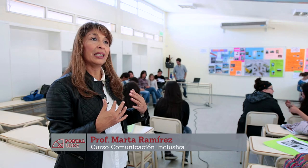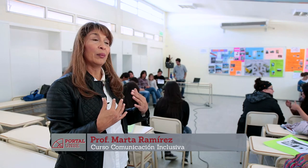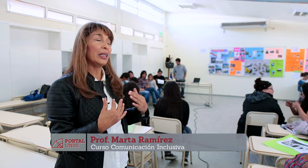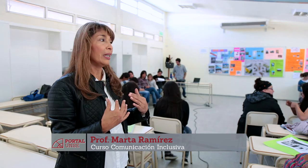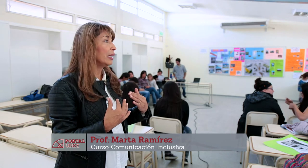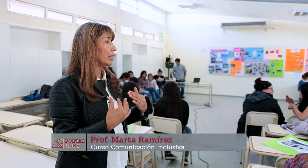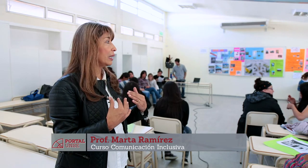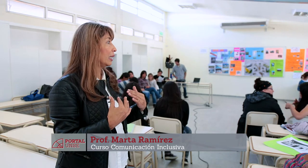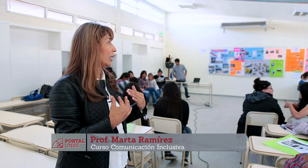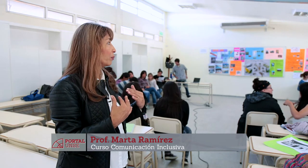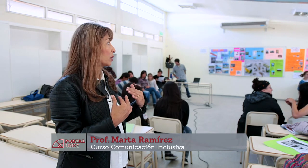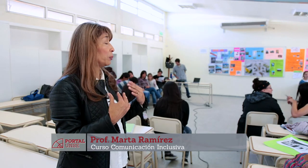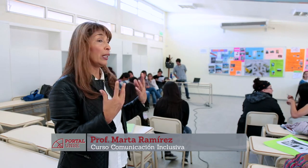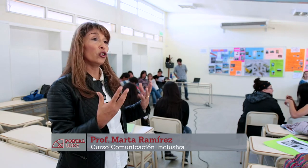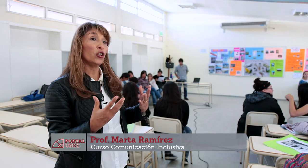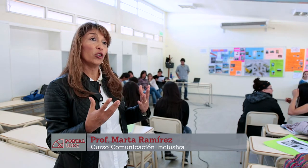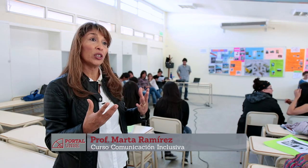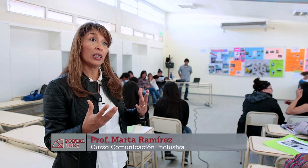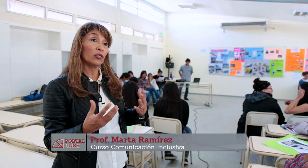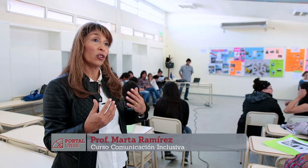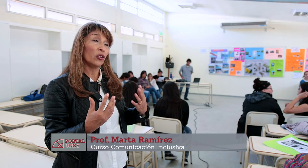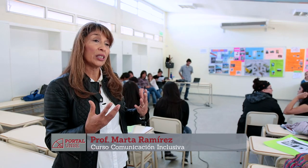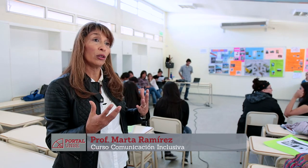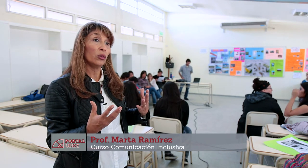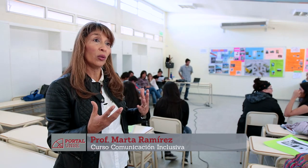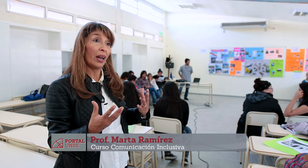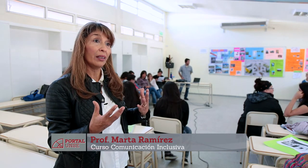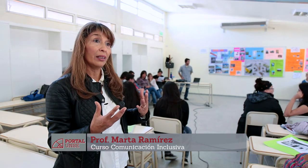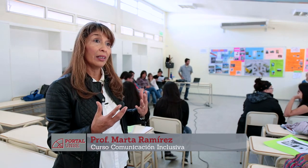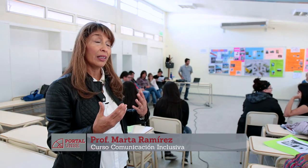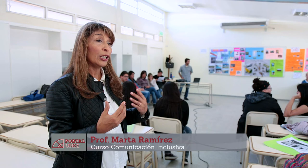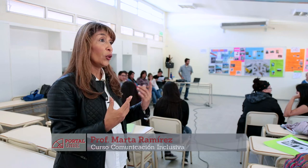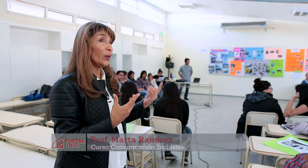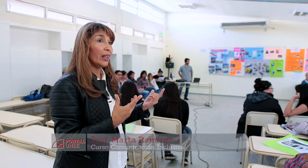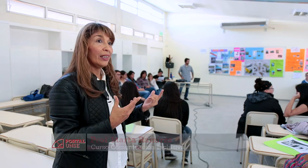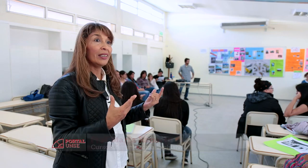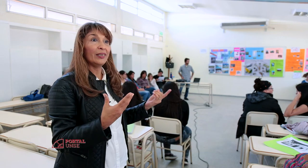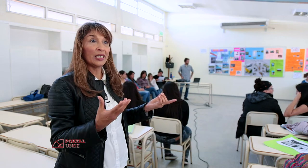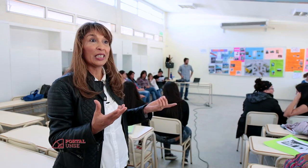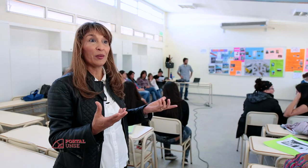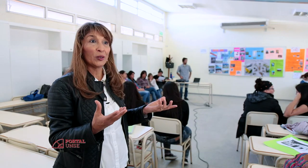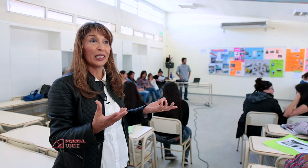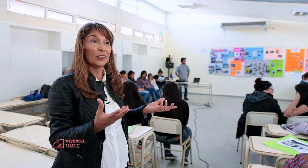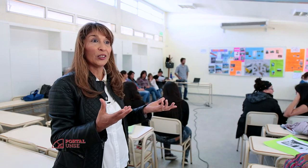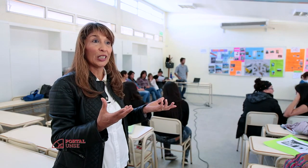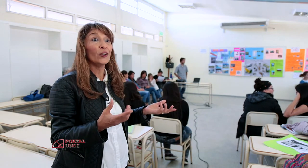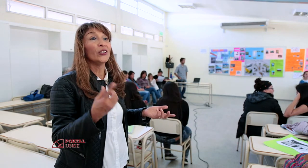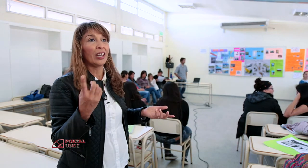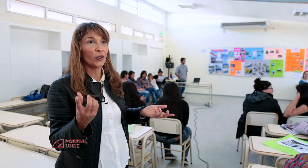tema de que por ahí no conocí algún lugar y lo ve y le dice, me gustaría conocerlo, o ya lo